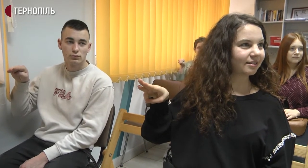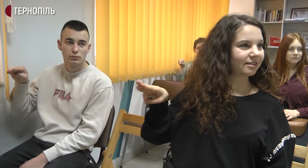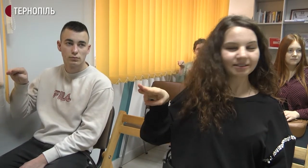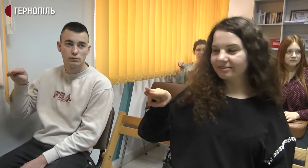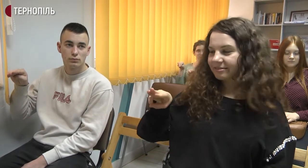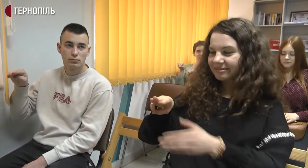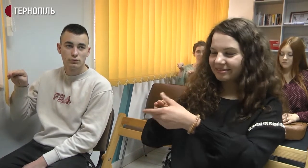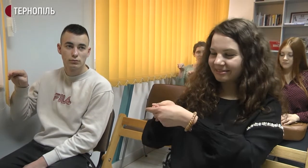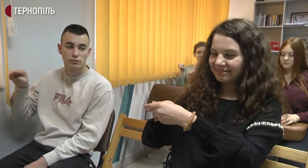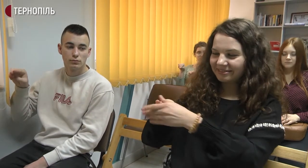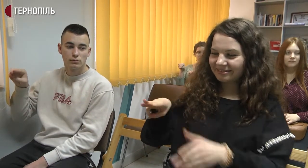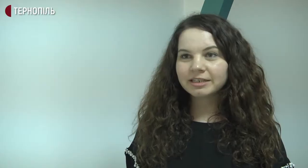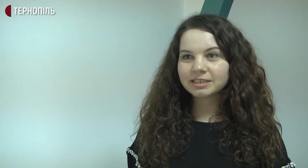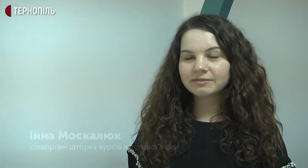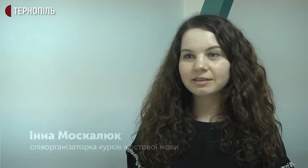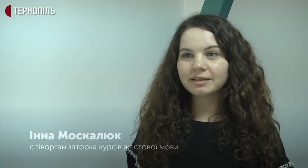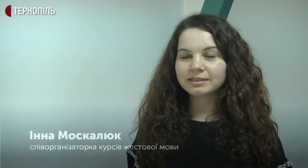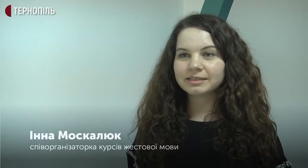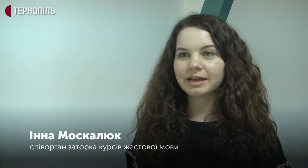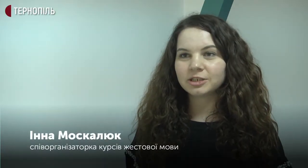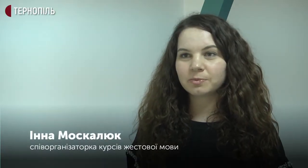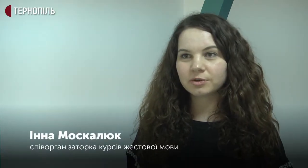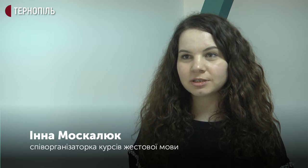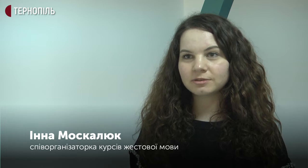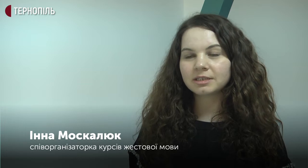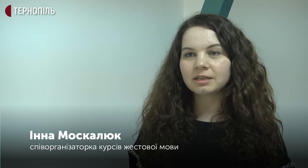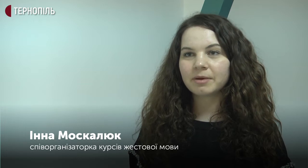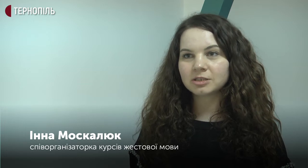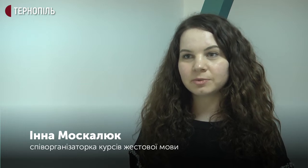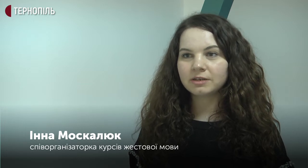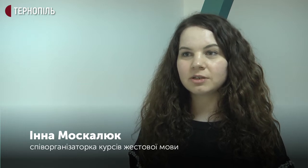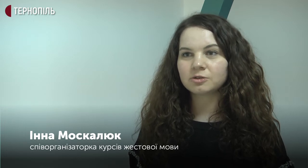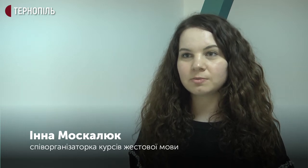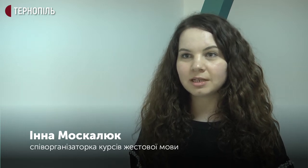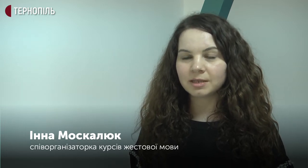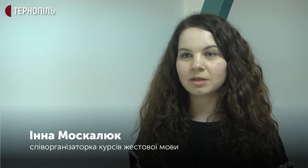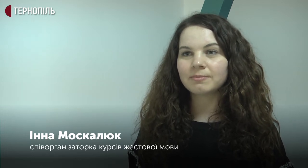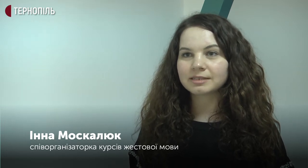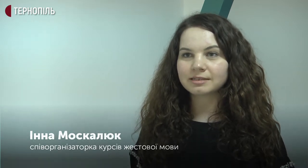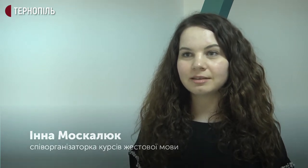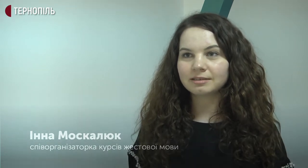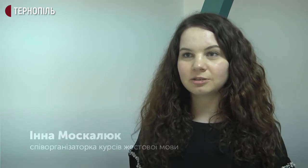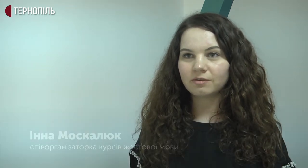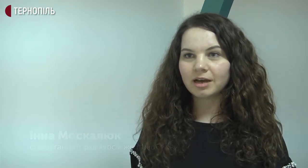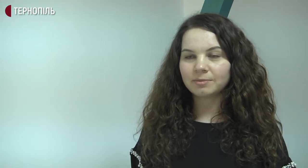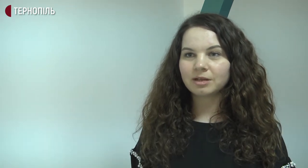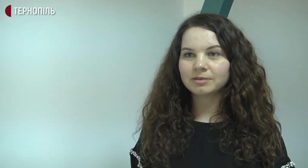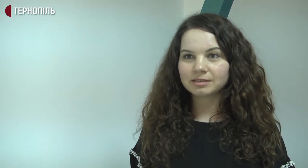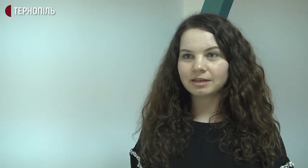вивчити 1200 слів. Наше завдання – це, щоб кожна людина на базовому рівні розуміла і могла би сказати слова, і могла би сказати